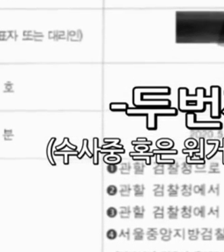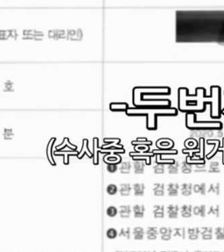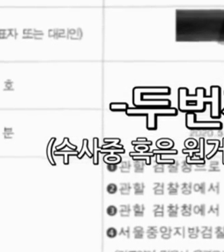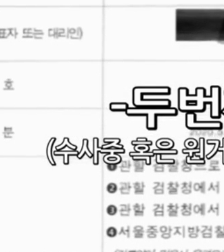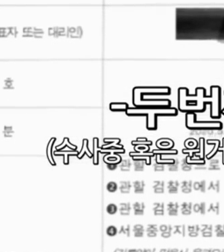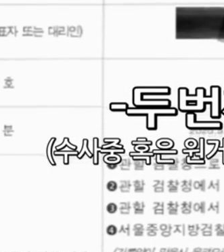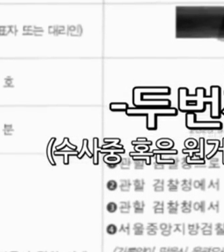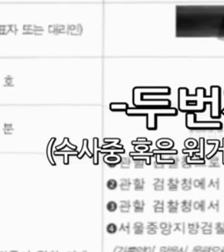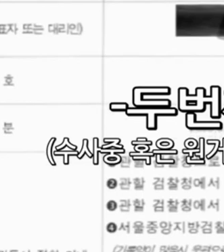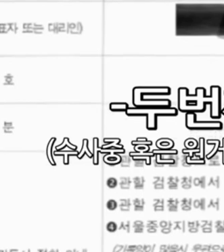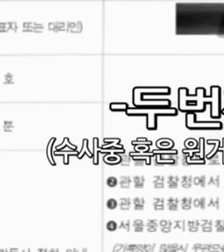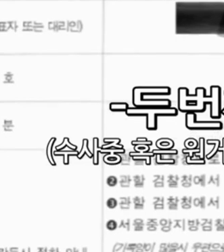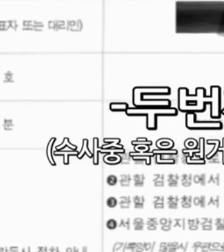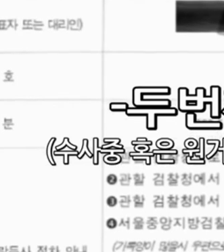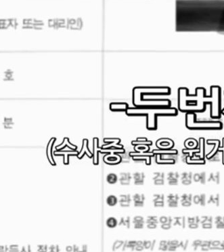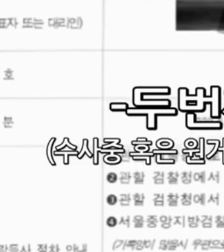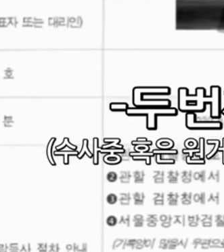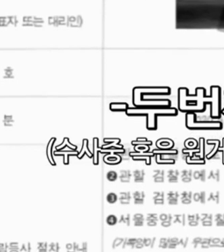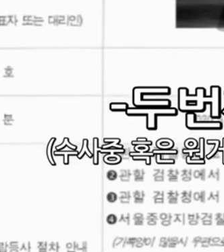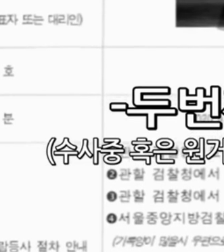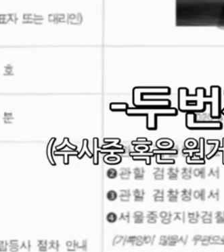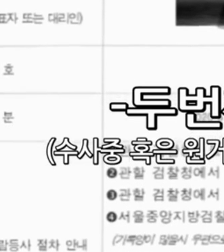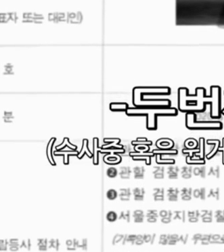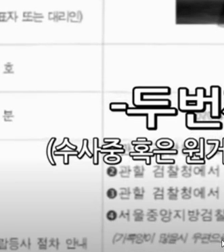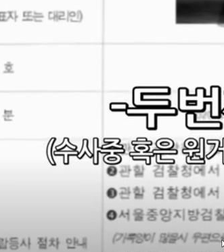사본 수령하는 방법도 이와 같습니다.